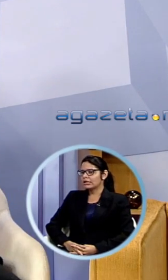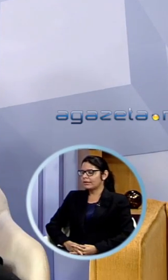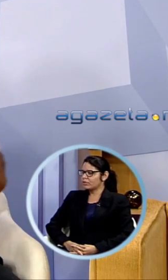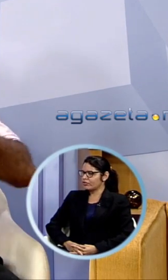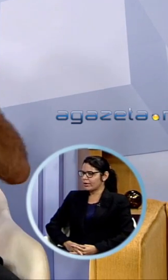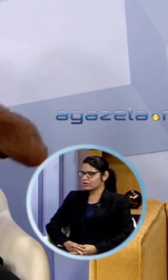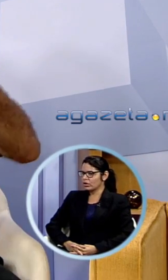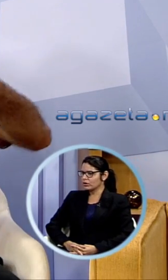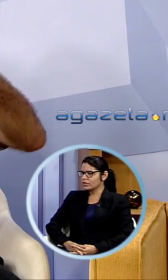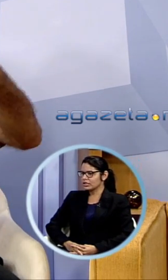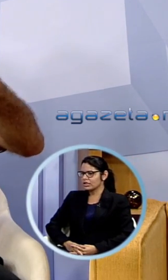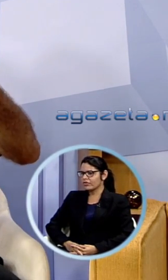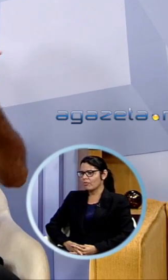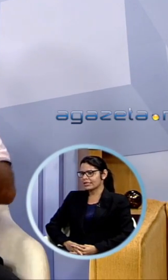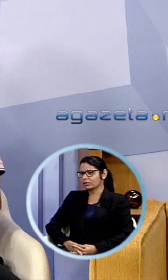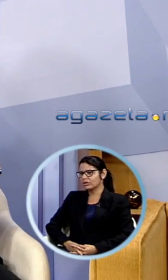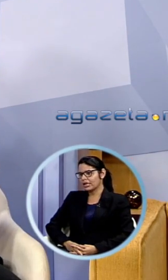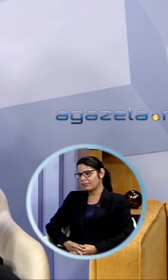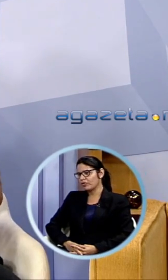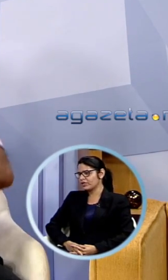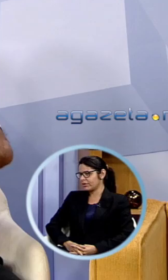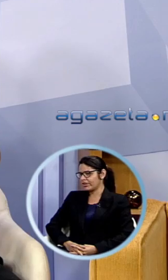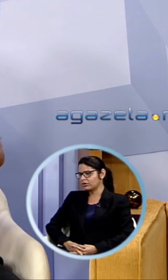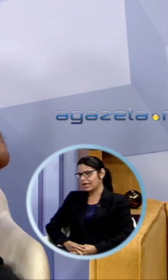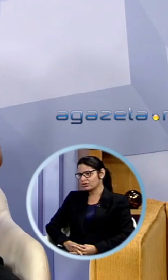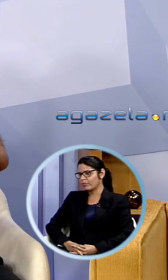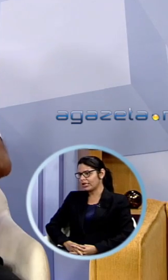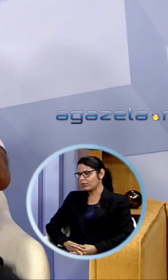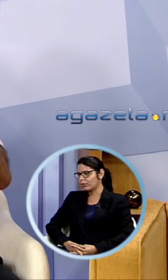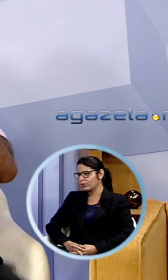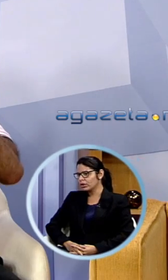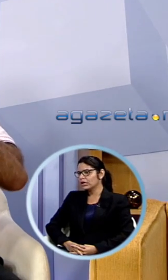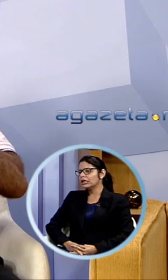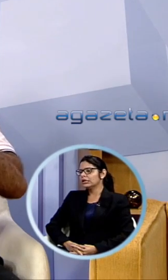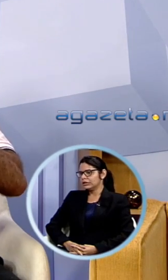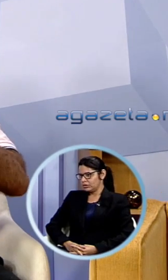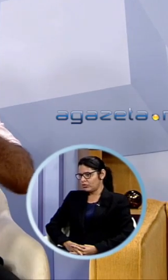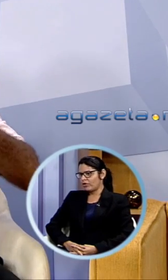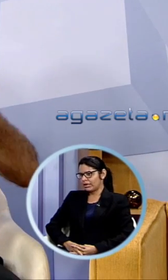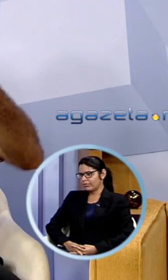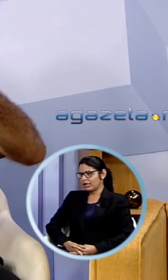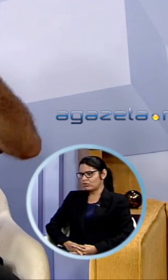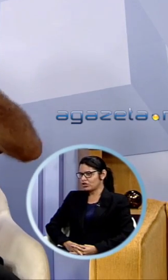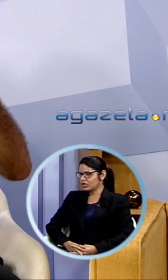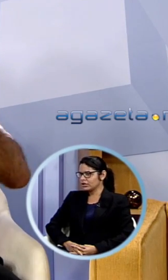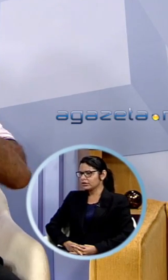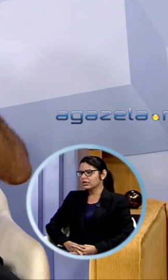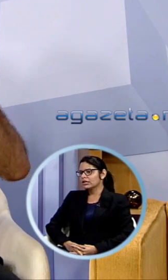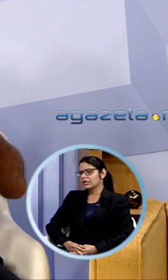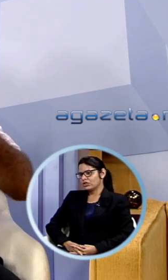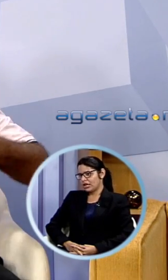né depois eu fui pra escola inclusive com passado do tempo eu fiz a minha faculdade eu sou pedagogo sou formado em